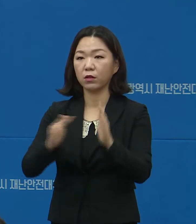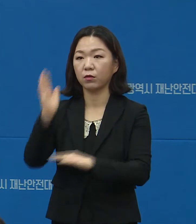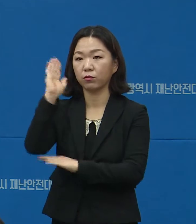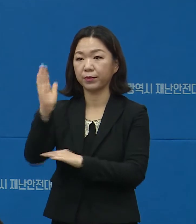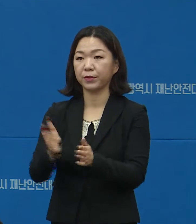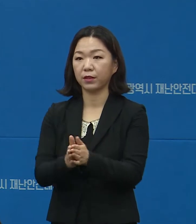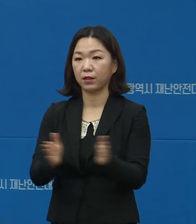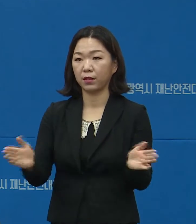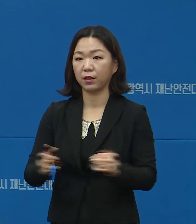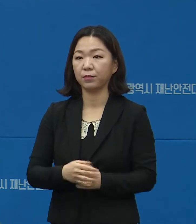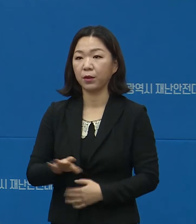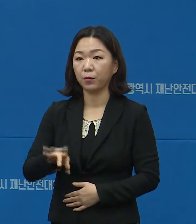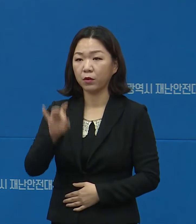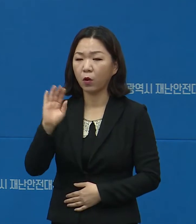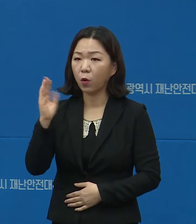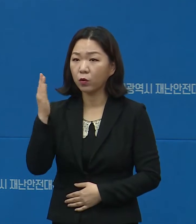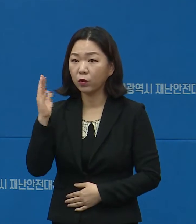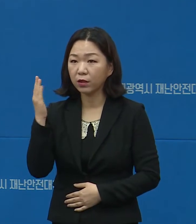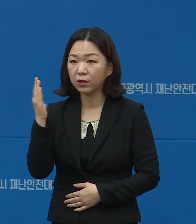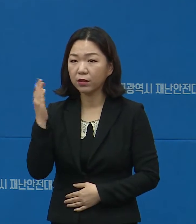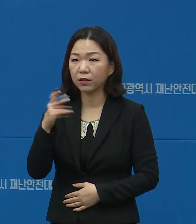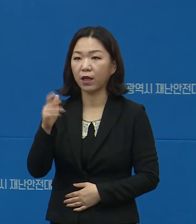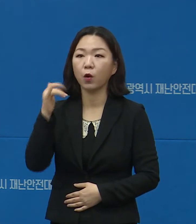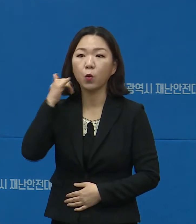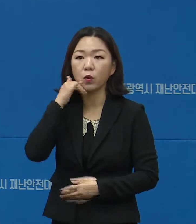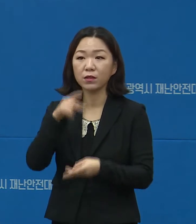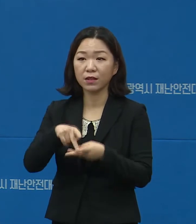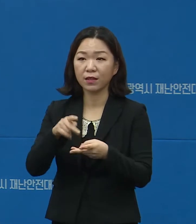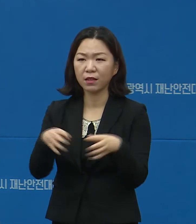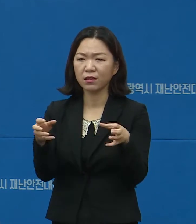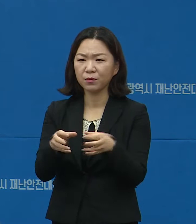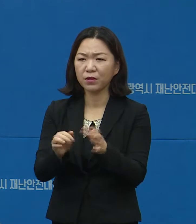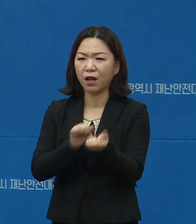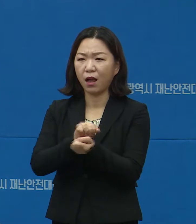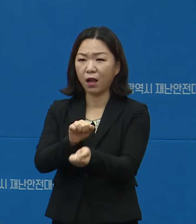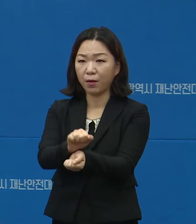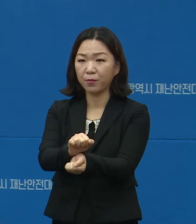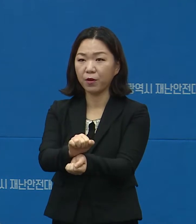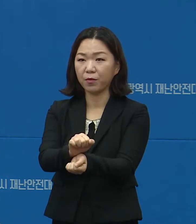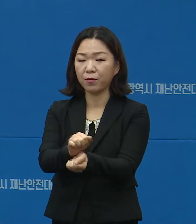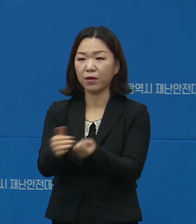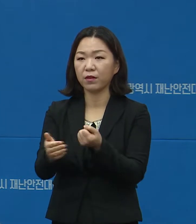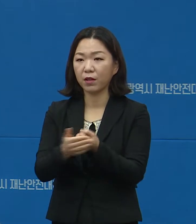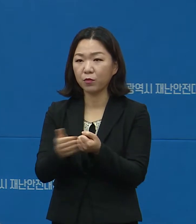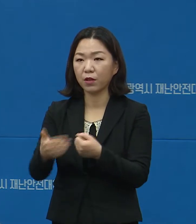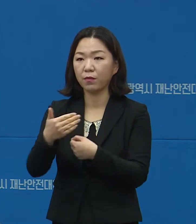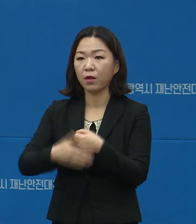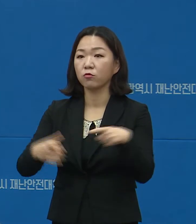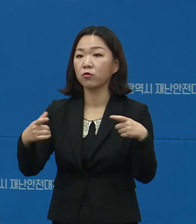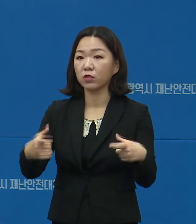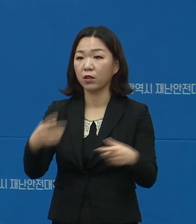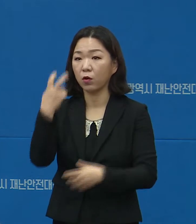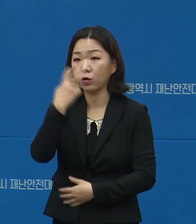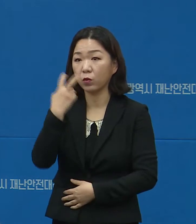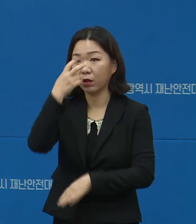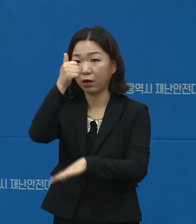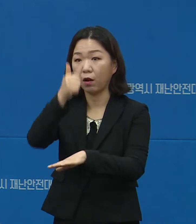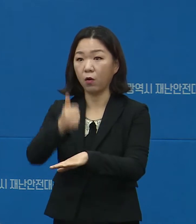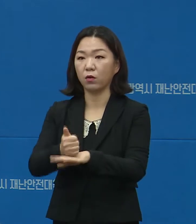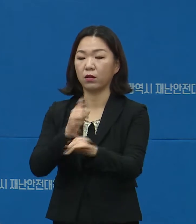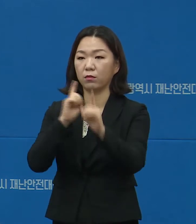시작하겠습니다. 먼저 최근 잇따르고 있는 콜센터 집단 감염에 따른 대구지역 실태조사